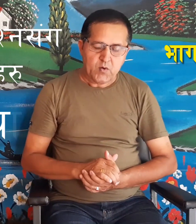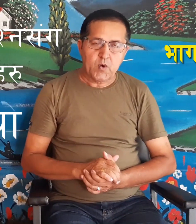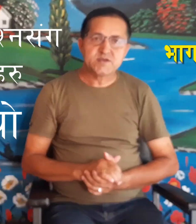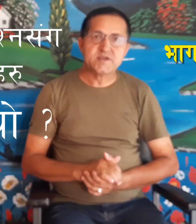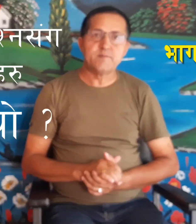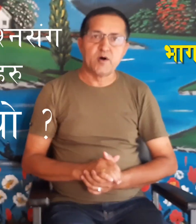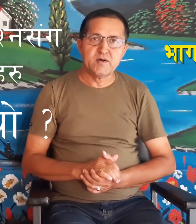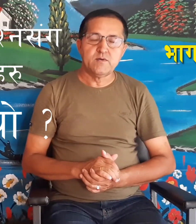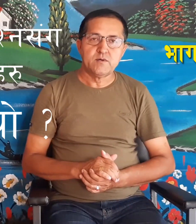कसले भन्यो,